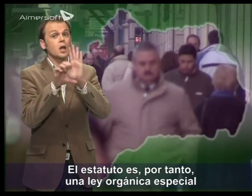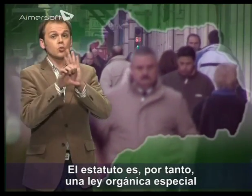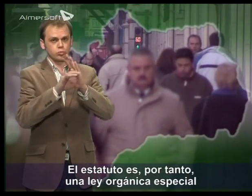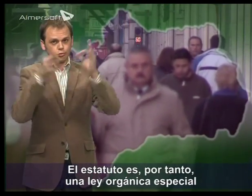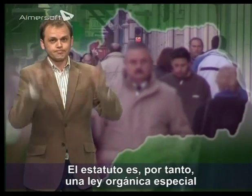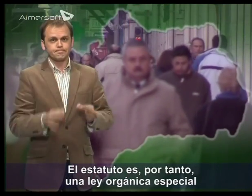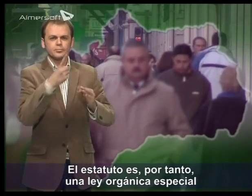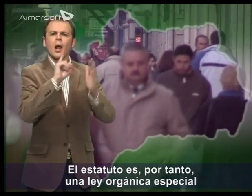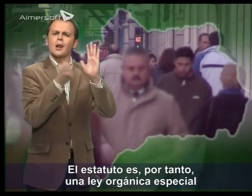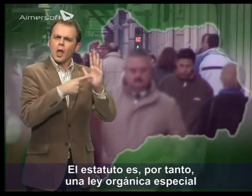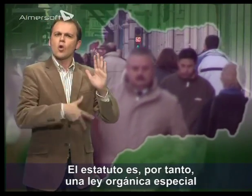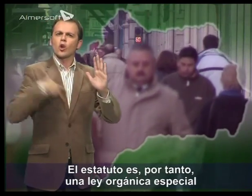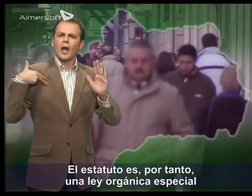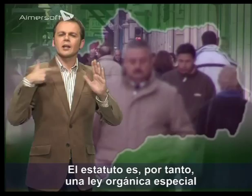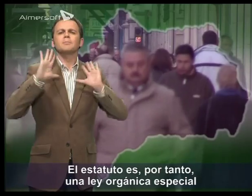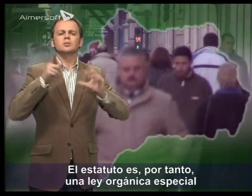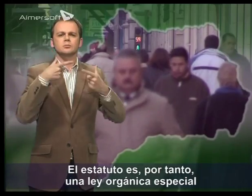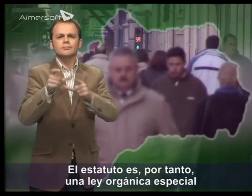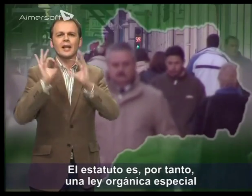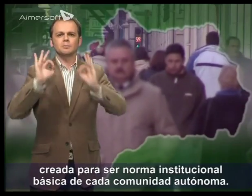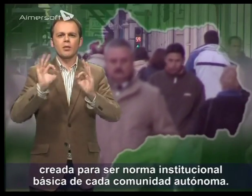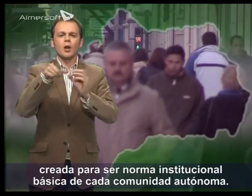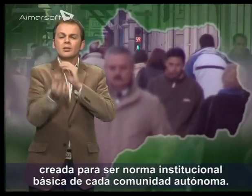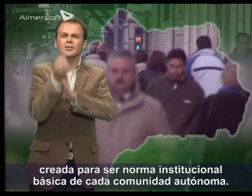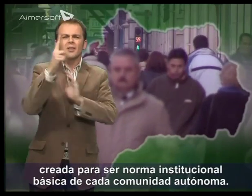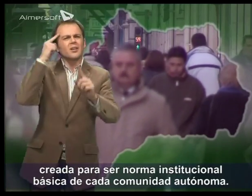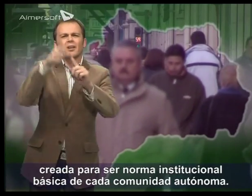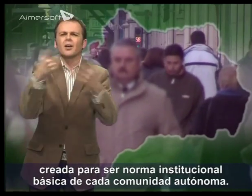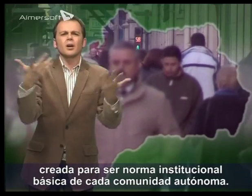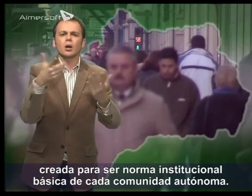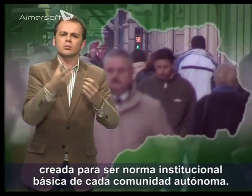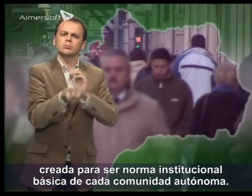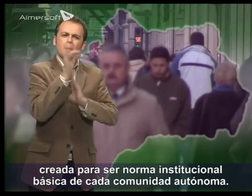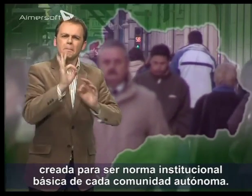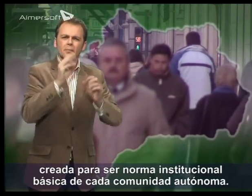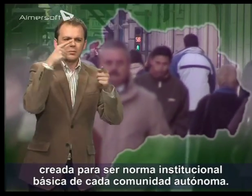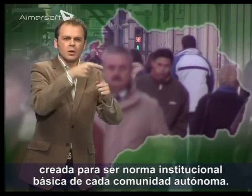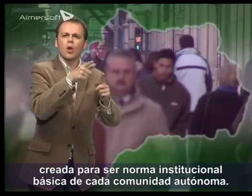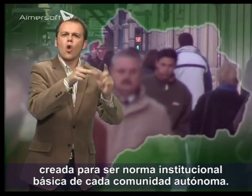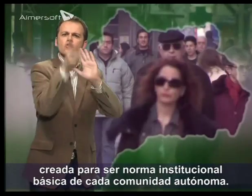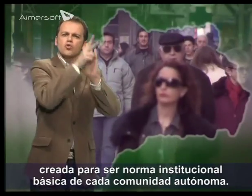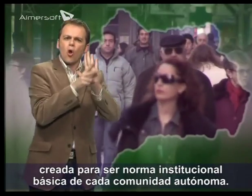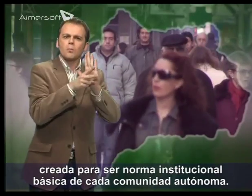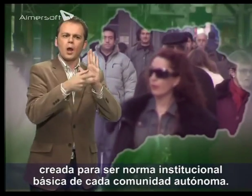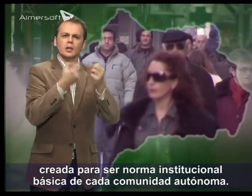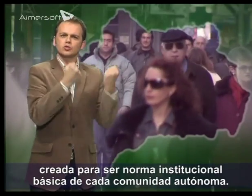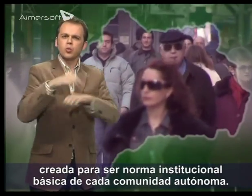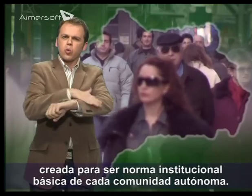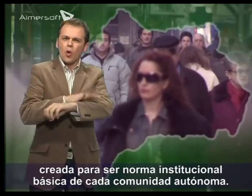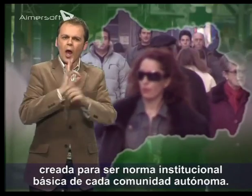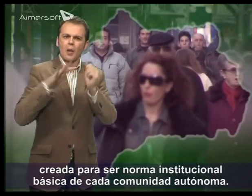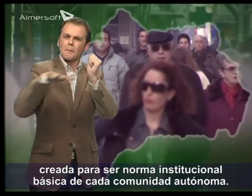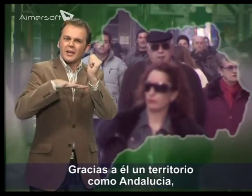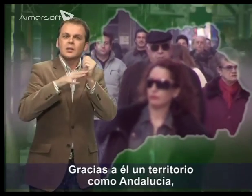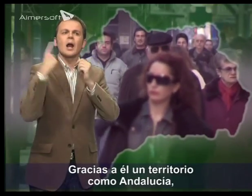El Estatuto es, por tanto, una ley orgánica especial creada para ser norma institucional básica de cada